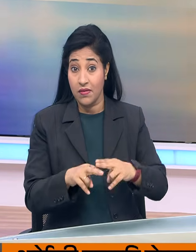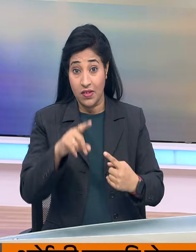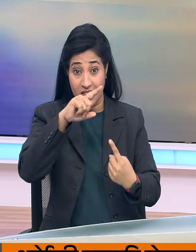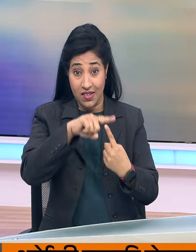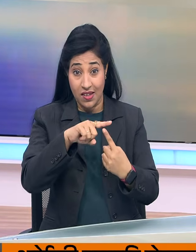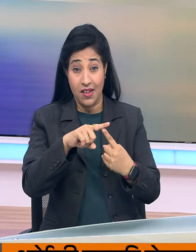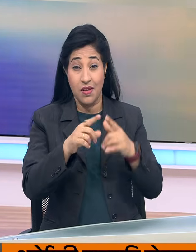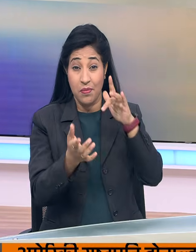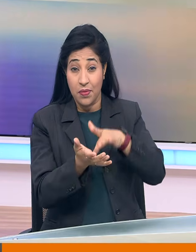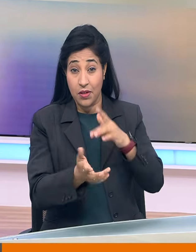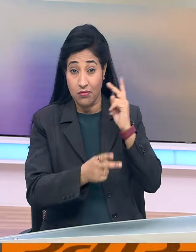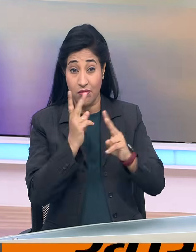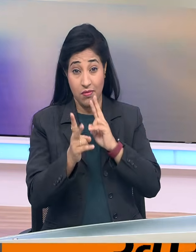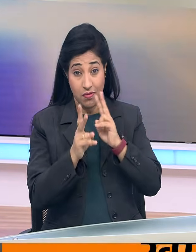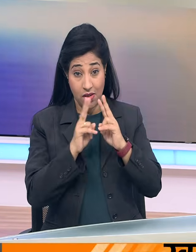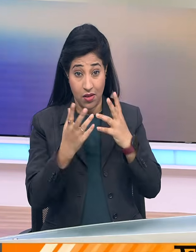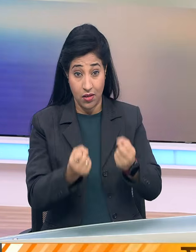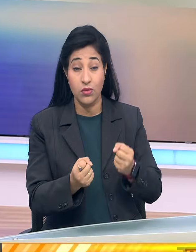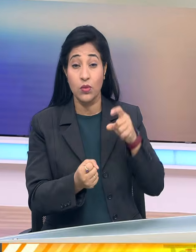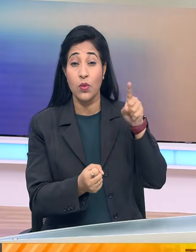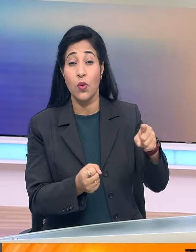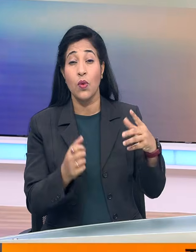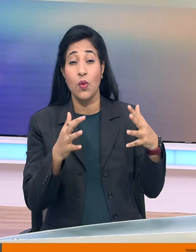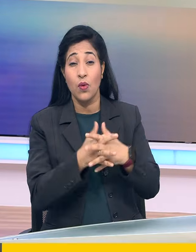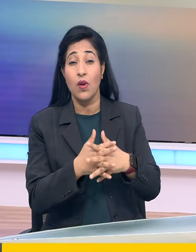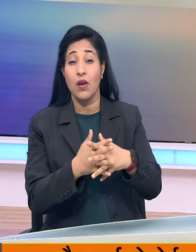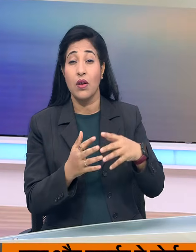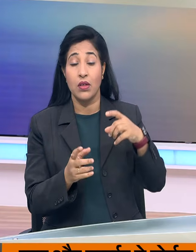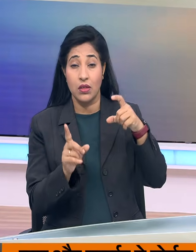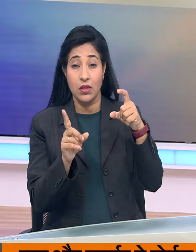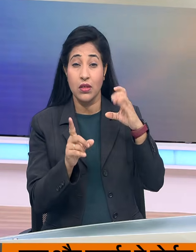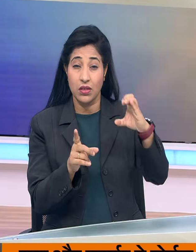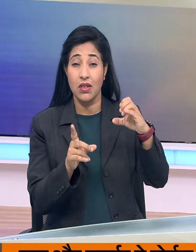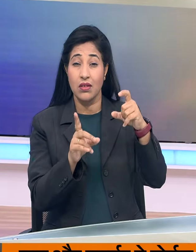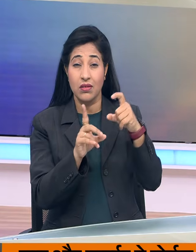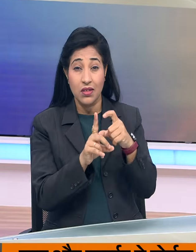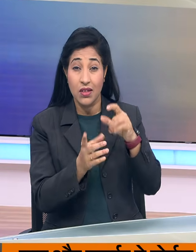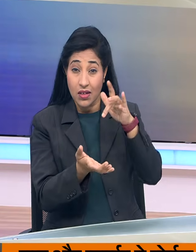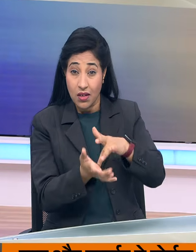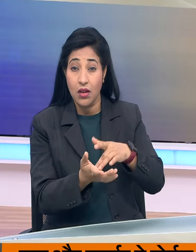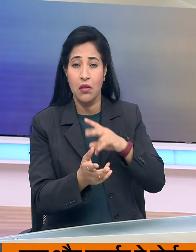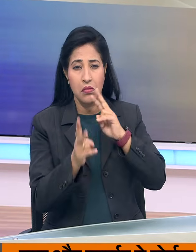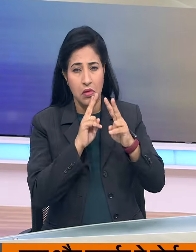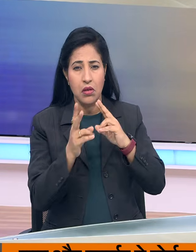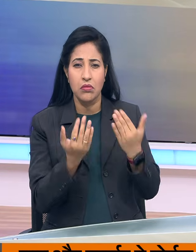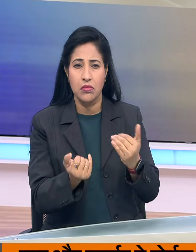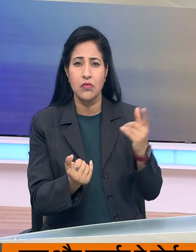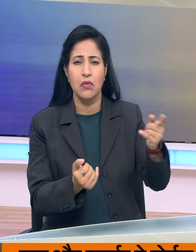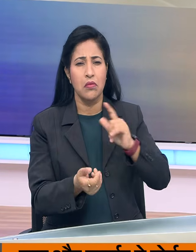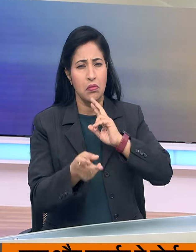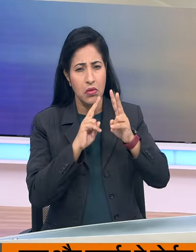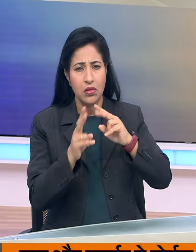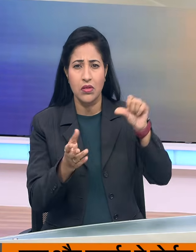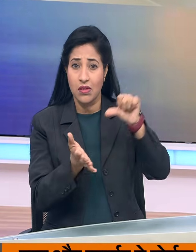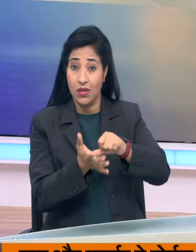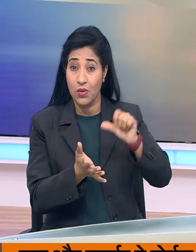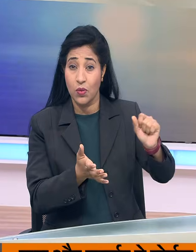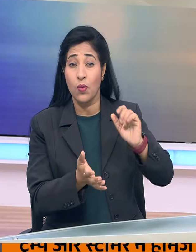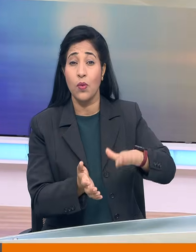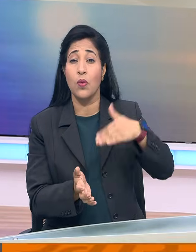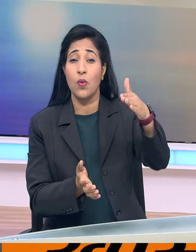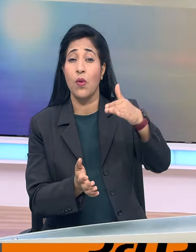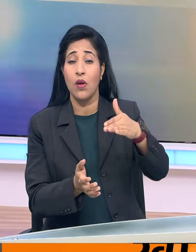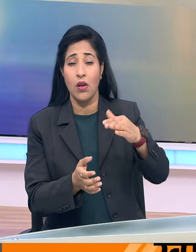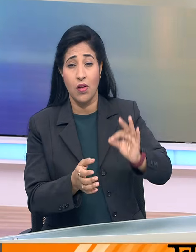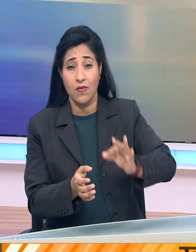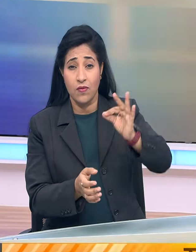करना चाहता है तो वो वॉशिंगटन से संपर्क कर सकता है। उन्होंने ईरान वार्ता पर कड़ा रुख अपनाया और कहा कि भविष्य की